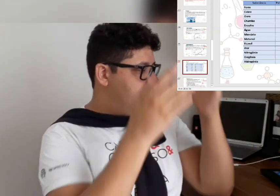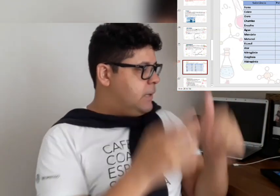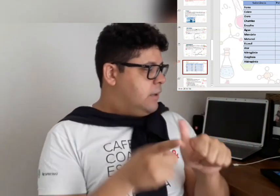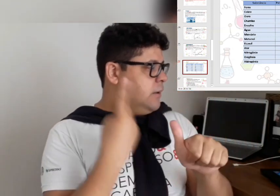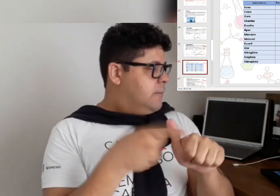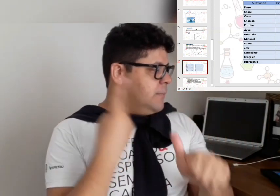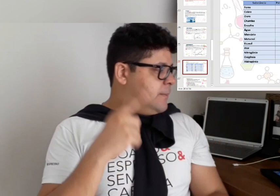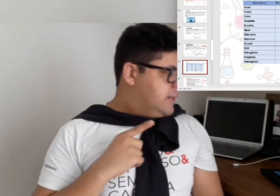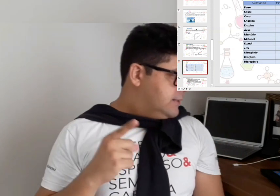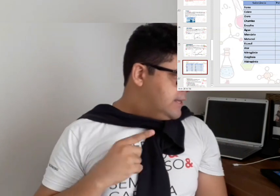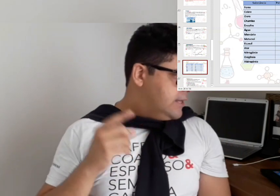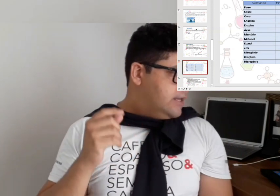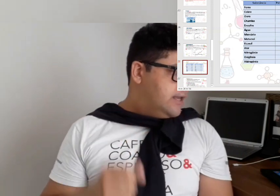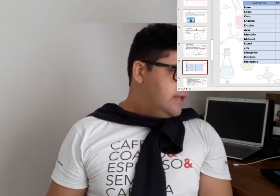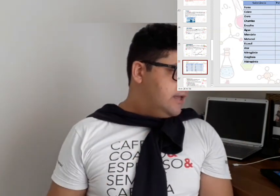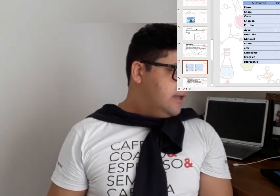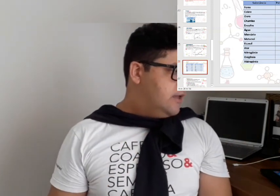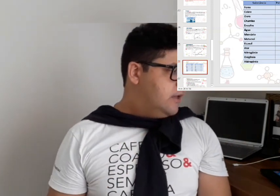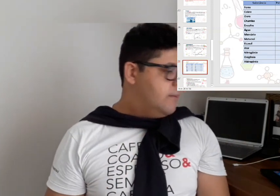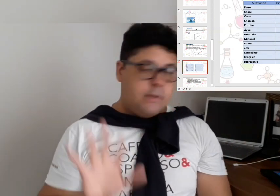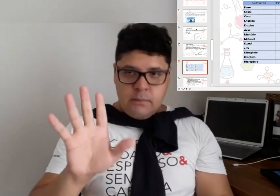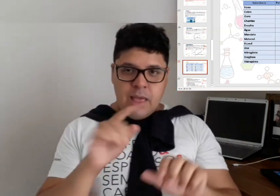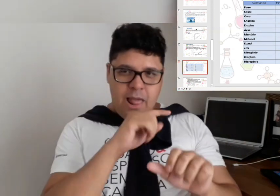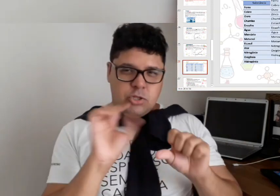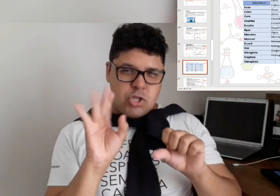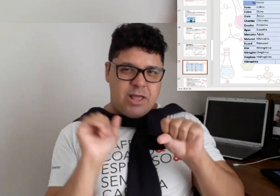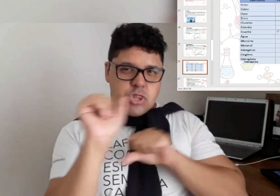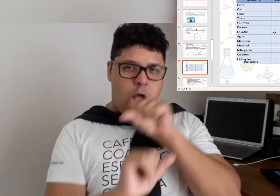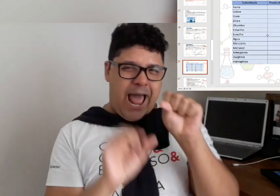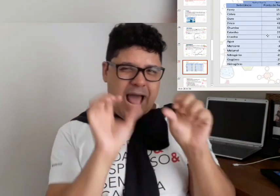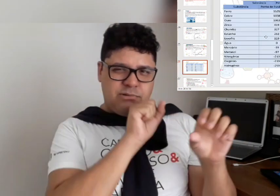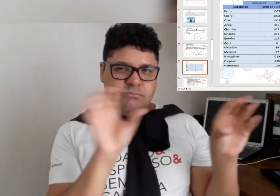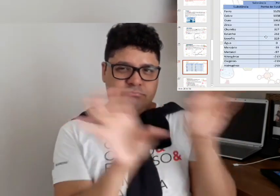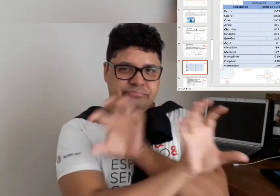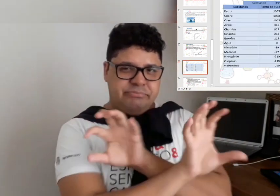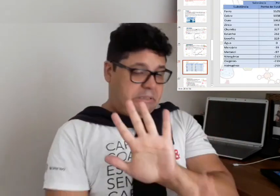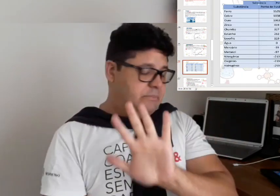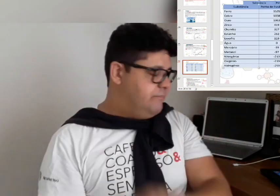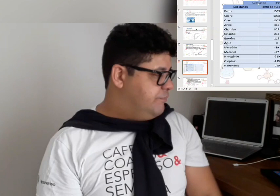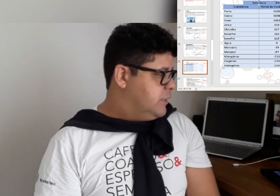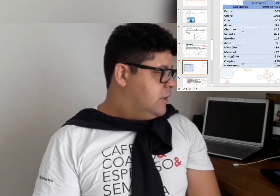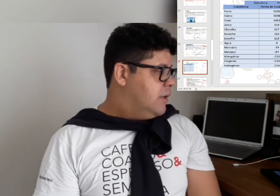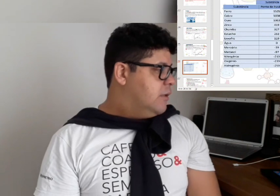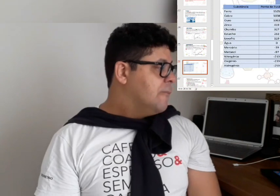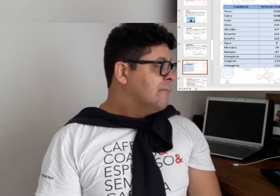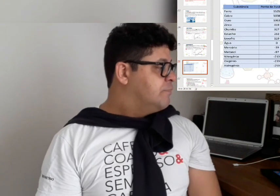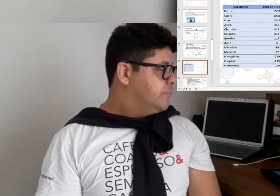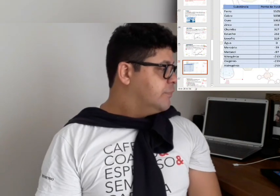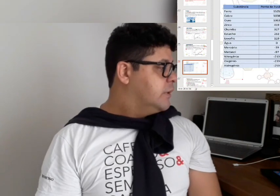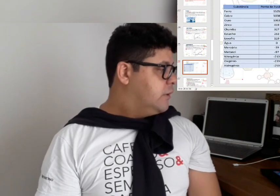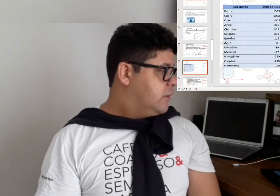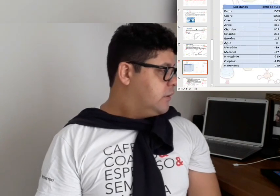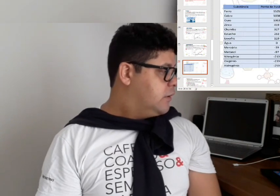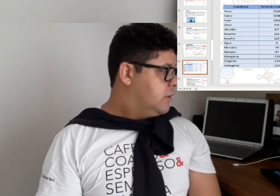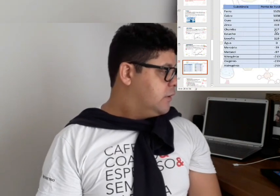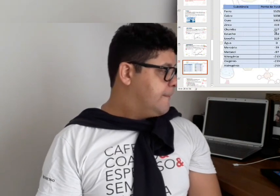fusão específicos. Vou só trocar o lugar das tabelas aqui. Vou pôr essa aqui e essa aqui, que vai ficar